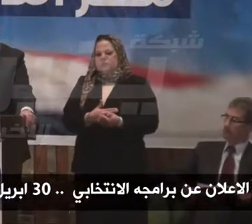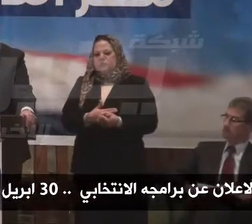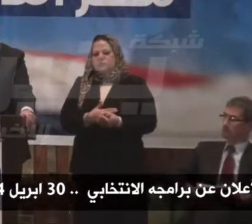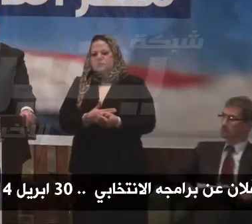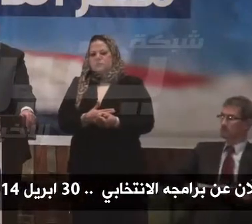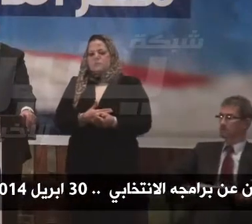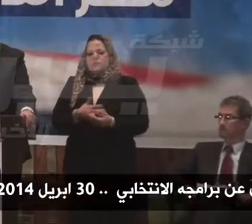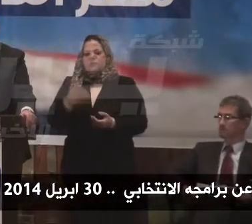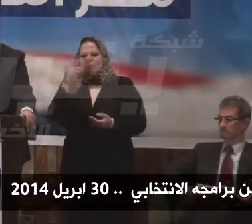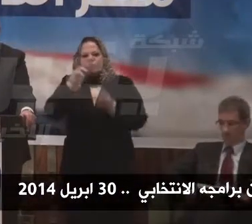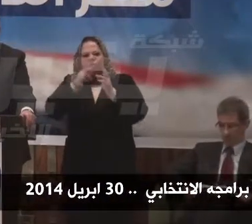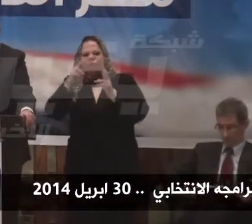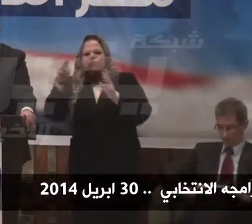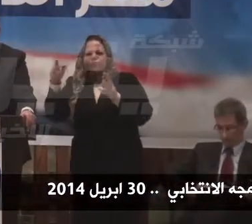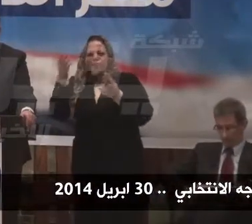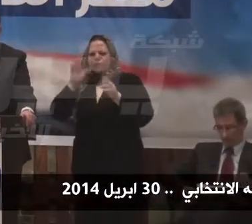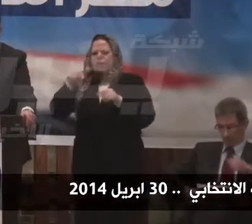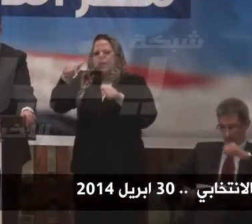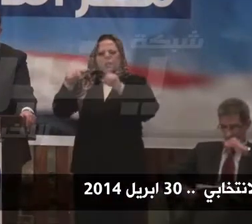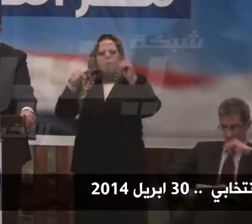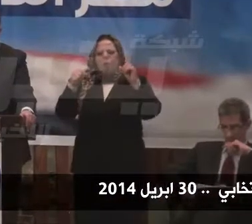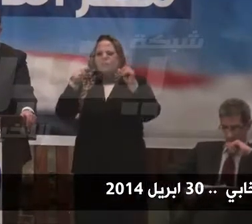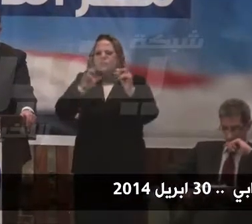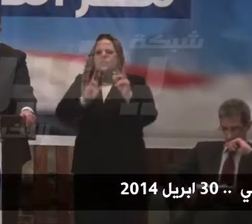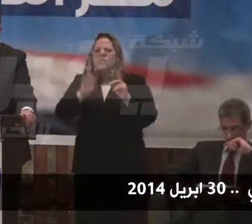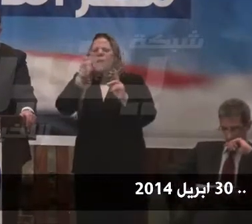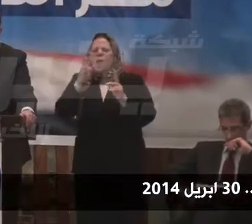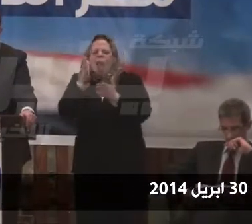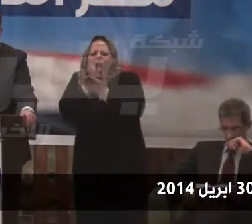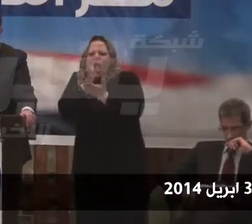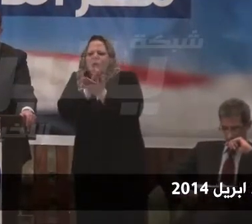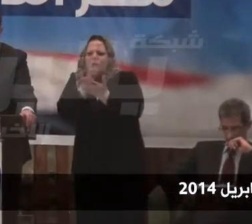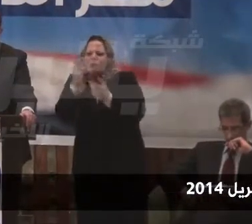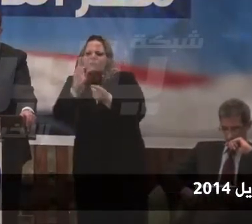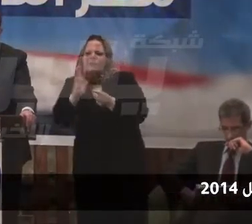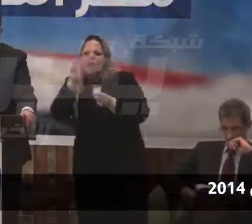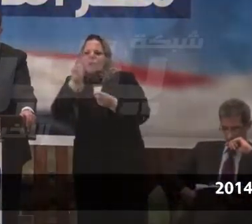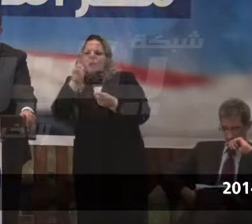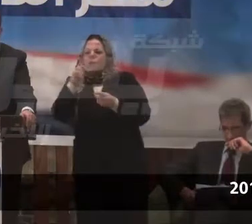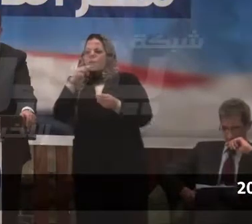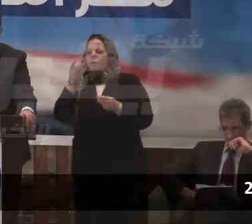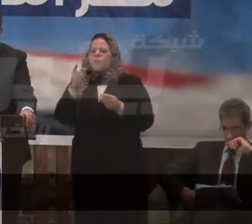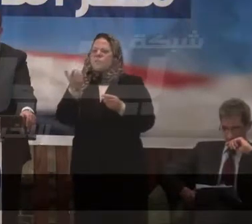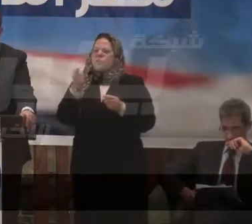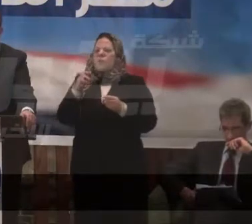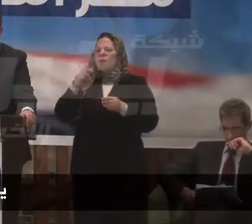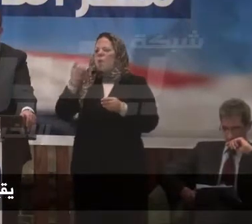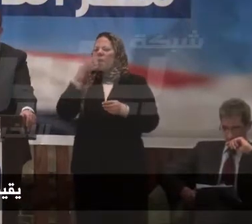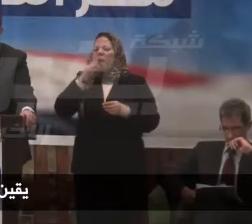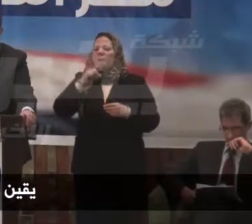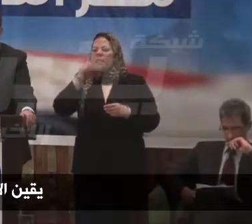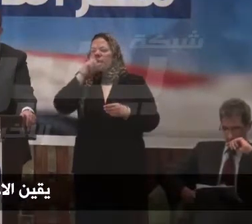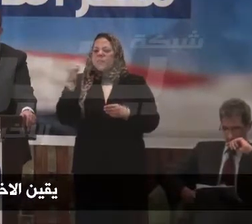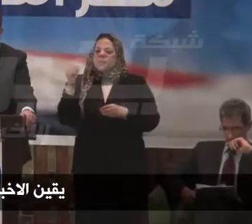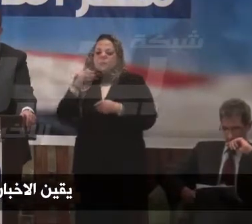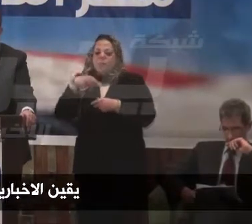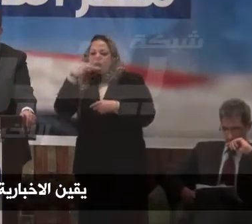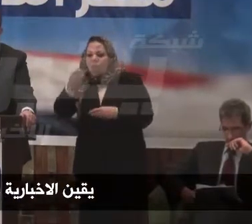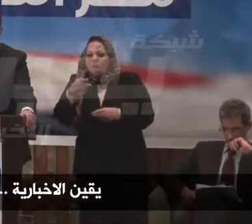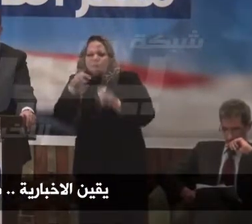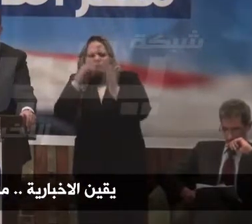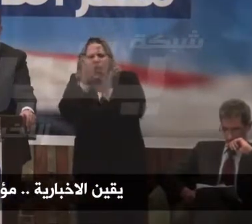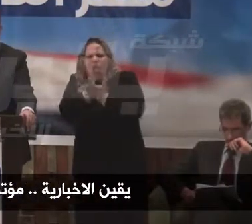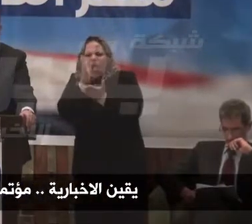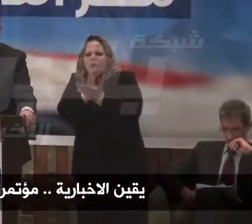وستة حقوق أخرى زائد واحد، هي 7 حقوق حددها المرشح الرئاسي السيد حمدين